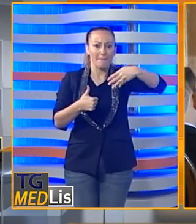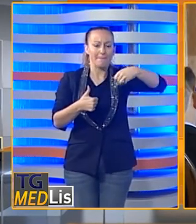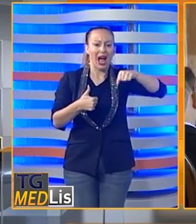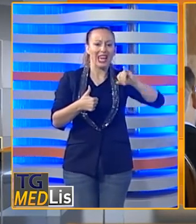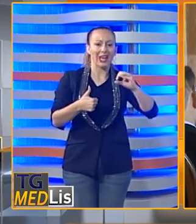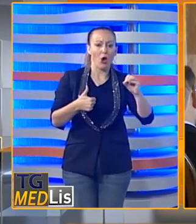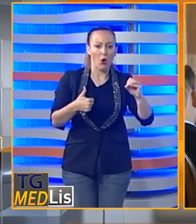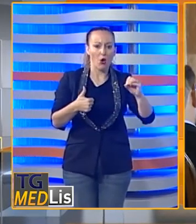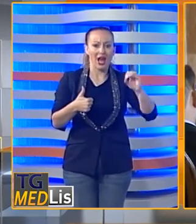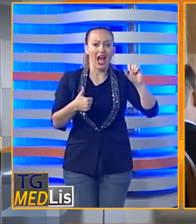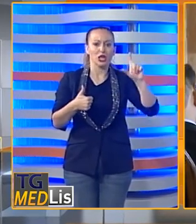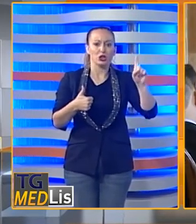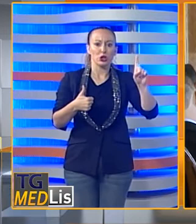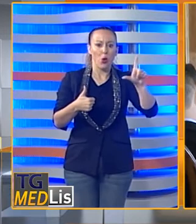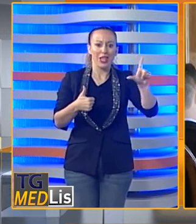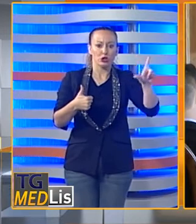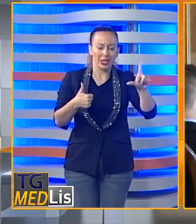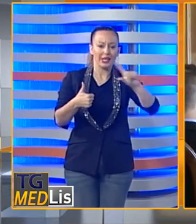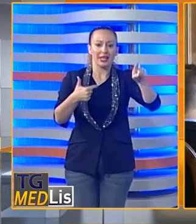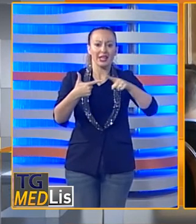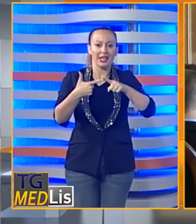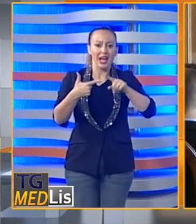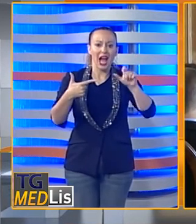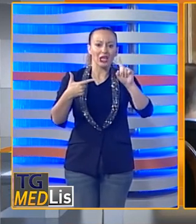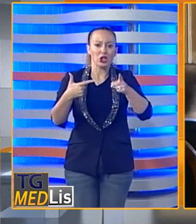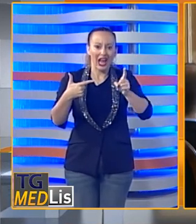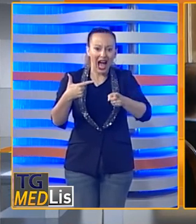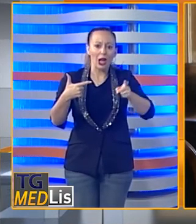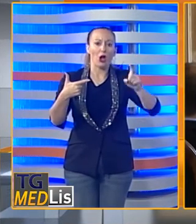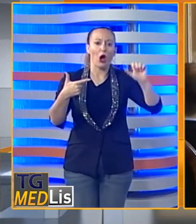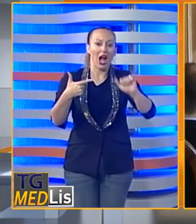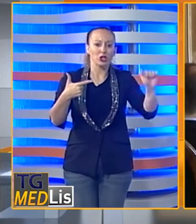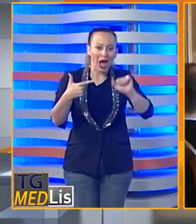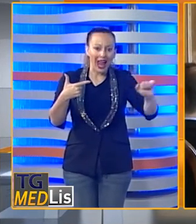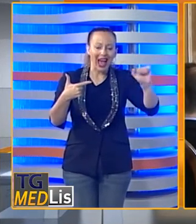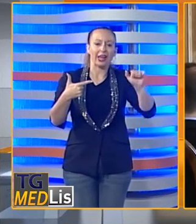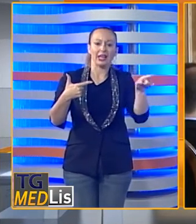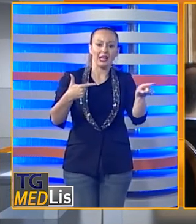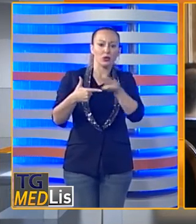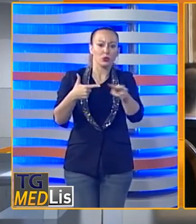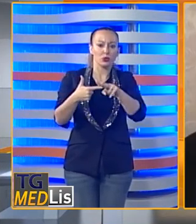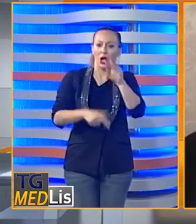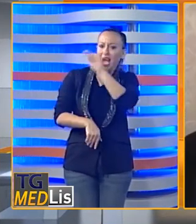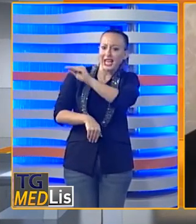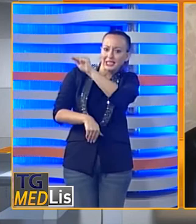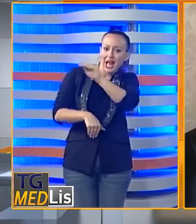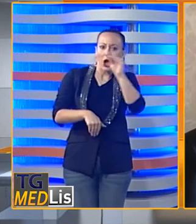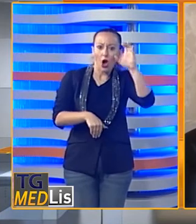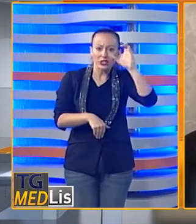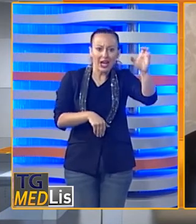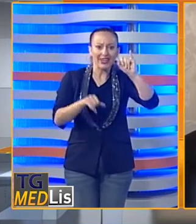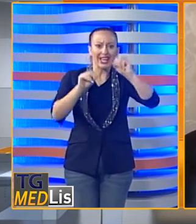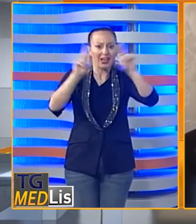Maio e Giancarlo Cancelleri, chiedono gli osservatori internazionali per il voto del 5 novembre,